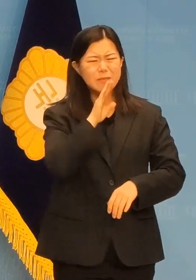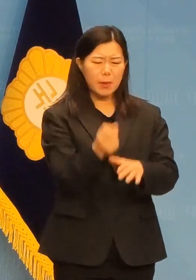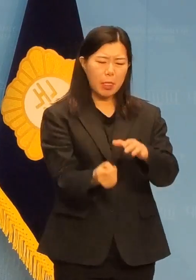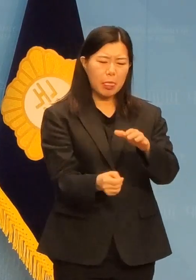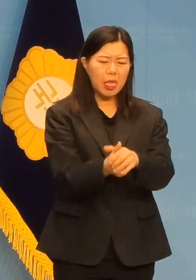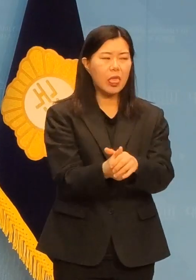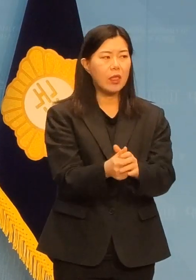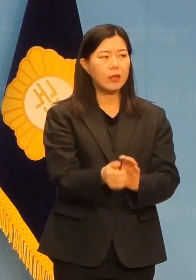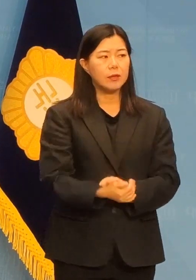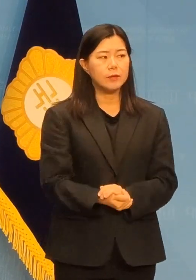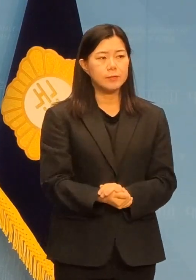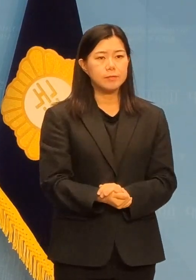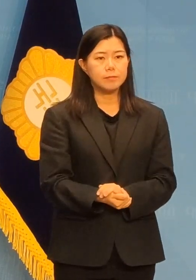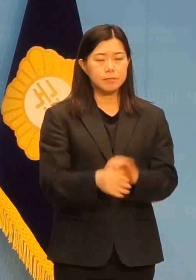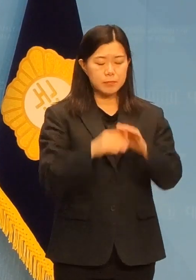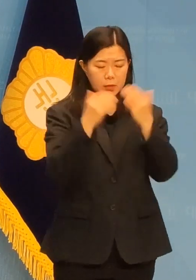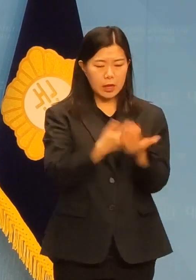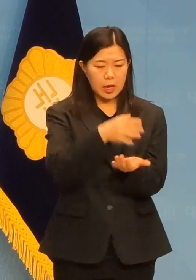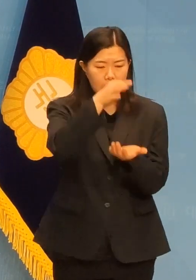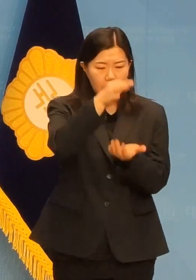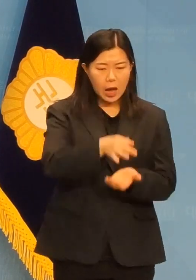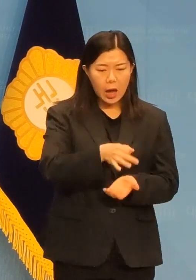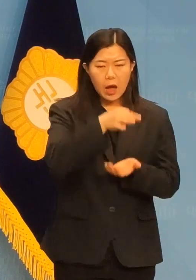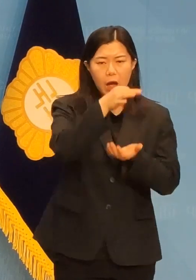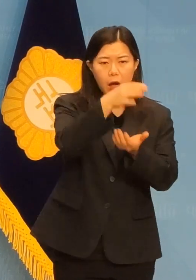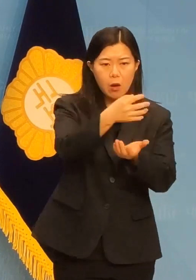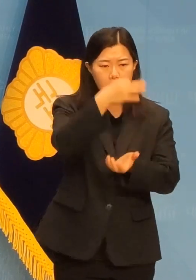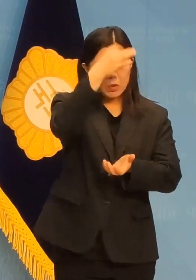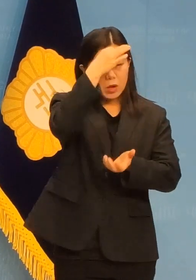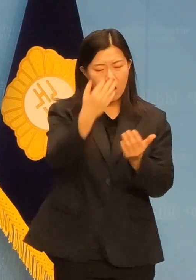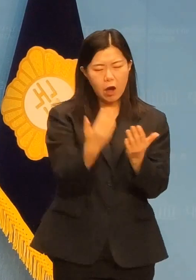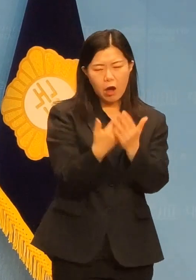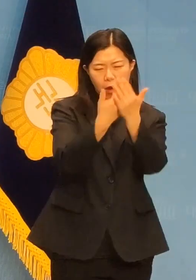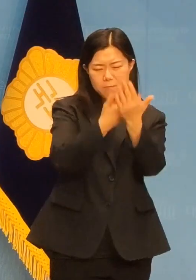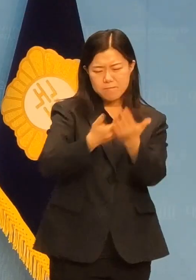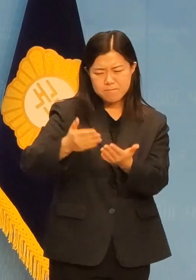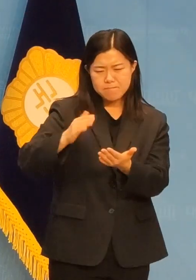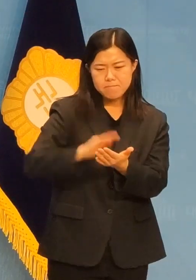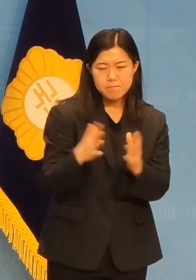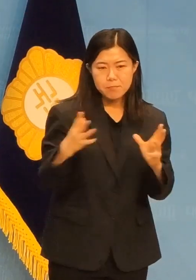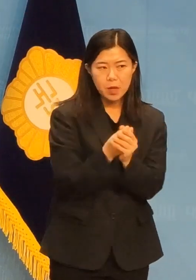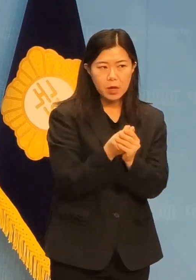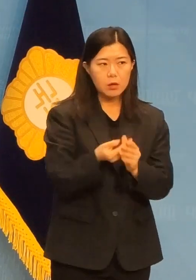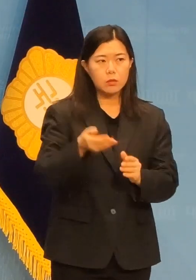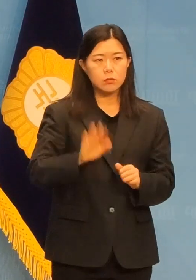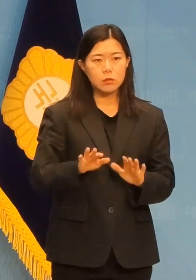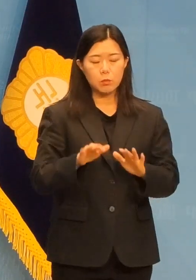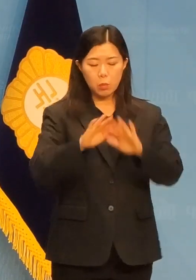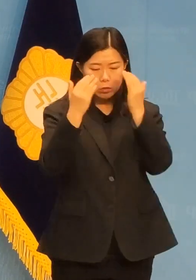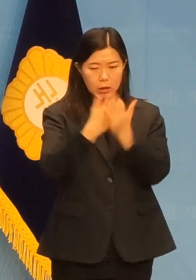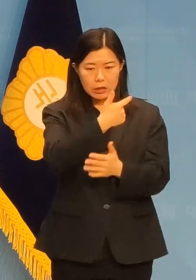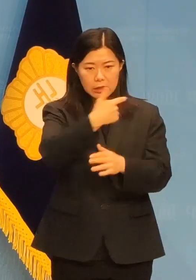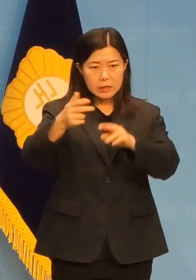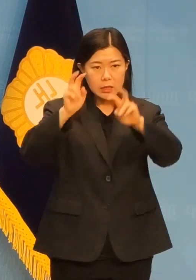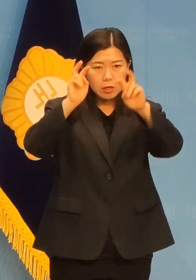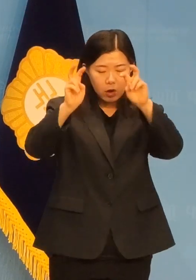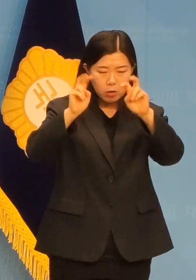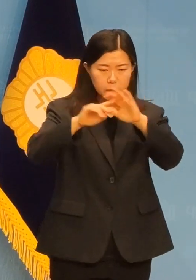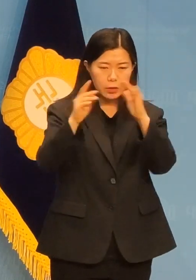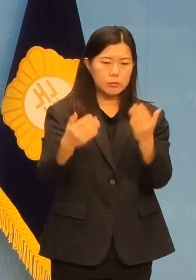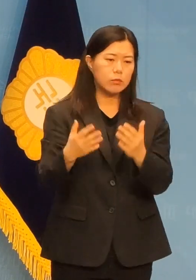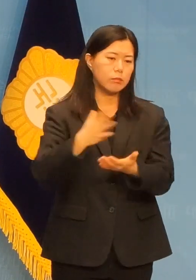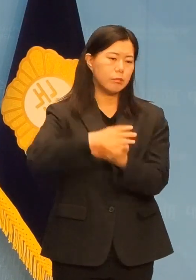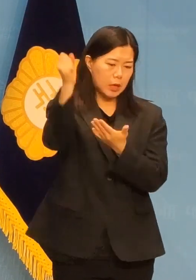상황입니다. 전 재산을 털어넣어서 기술을 개발하고 혁신을 하여도 그것이 대기업에 의해서 송두리째